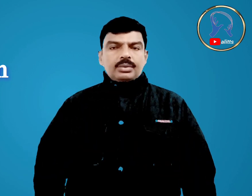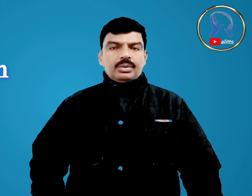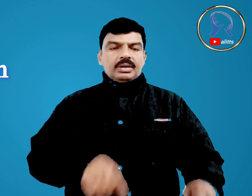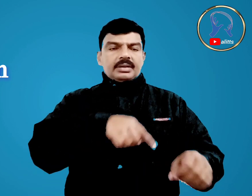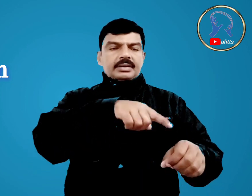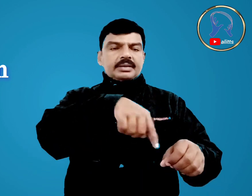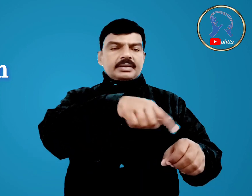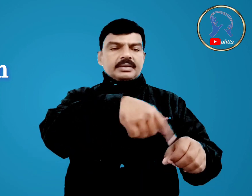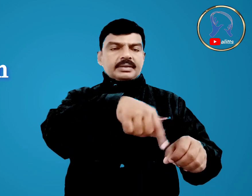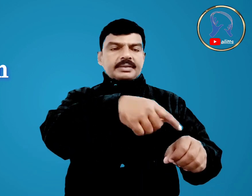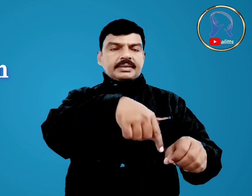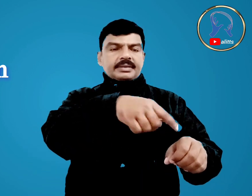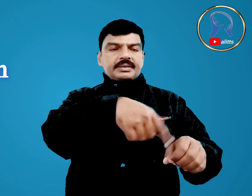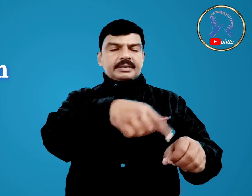महलूल।